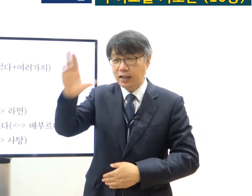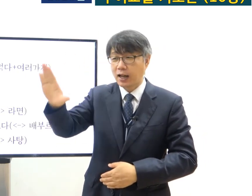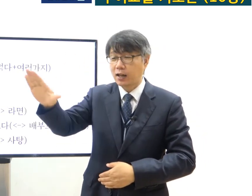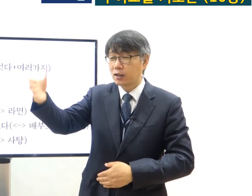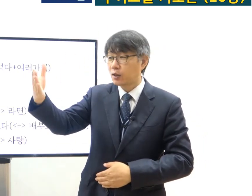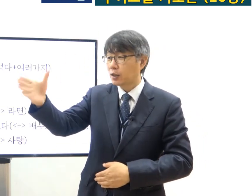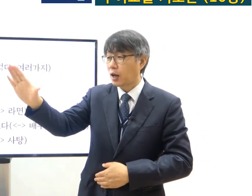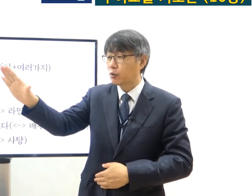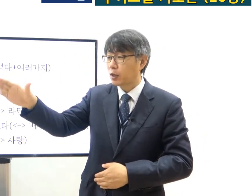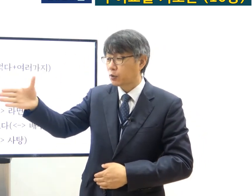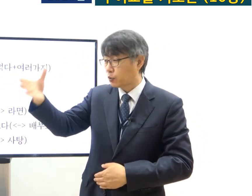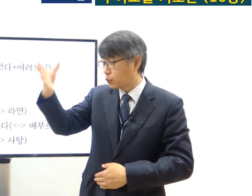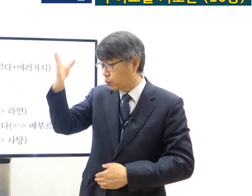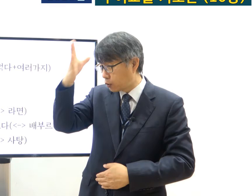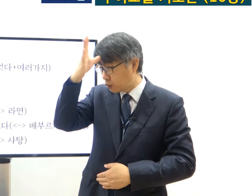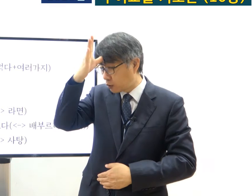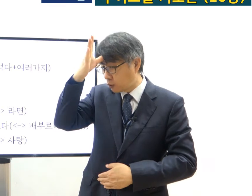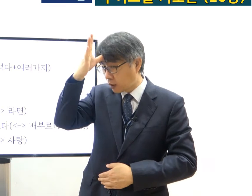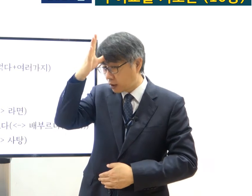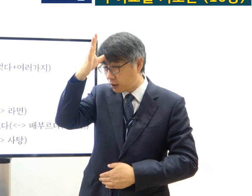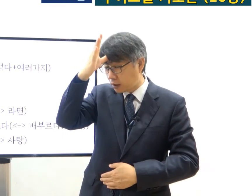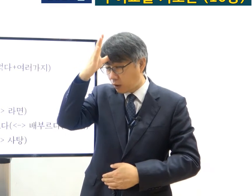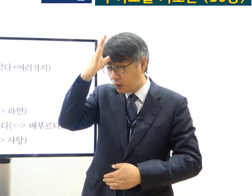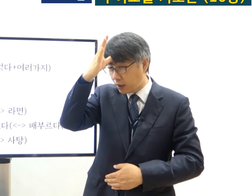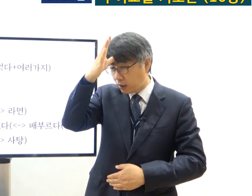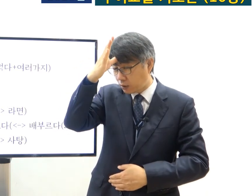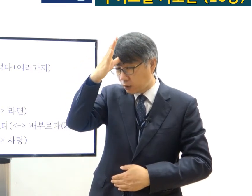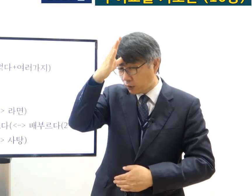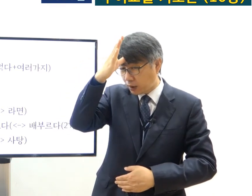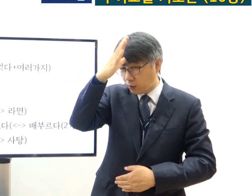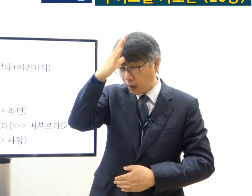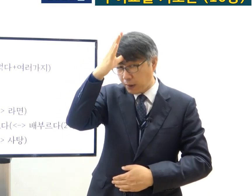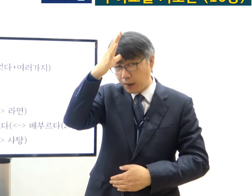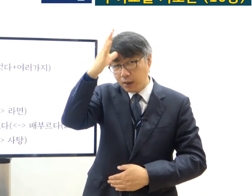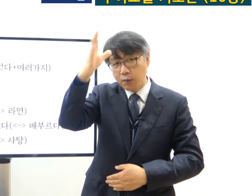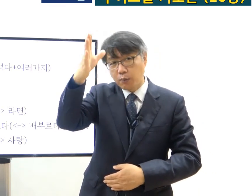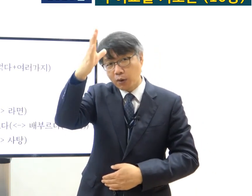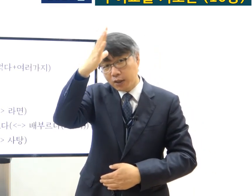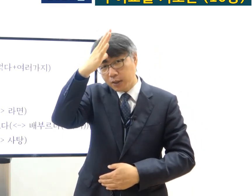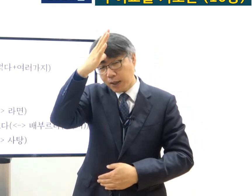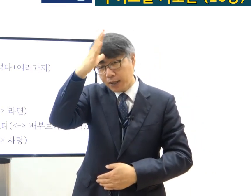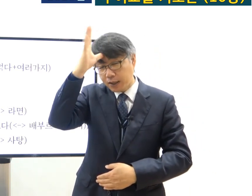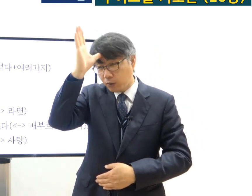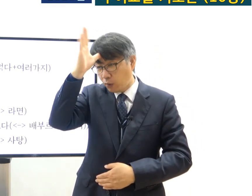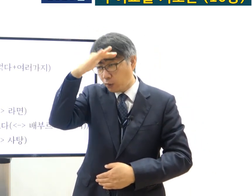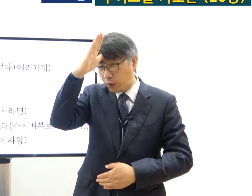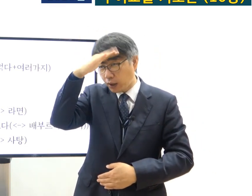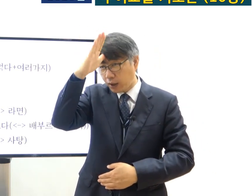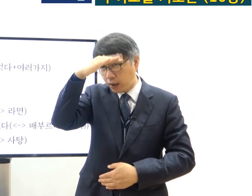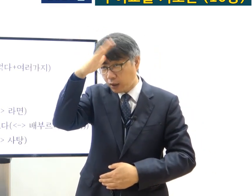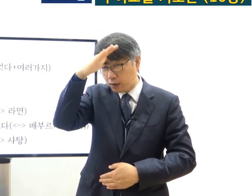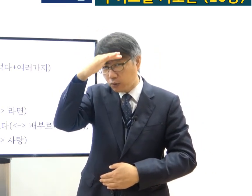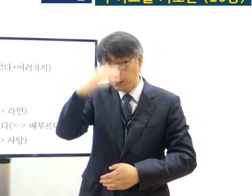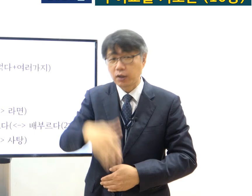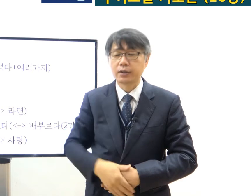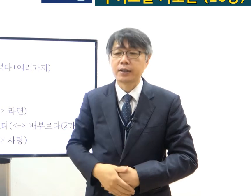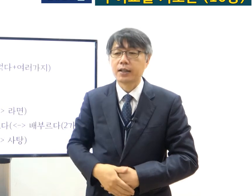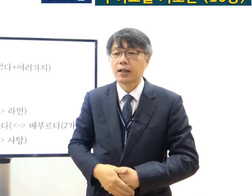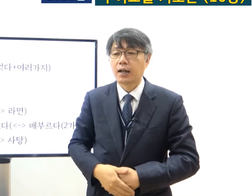자, 가운데 손가락을 여기 앞에 머리 이마에다 대고 이렇게 흔들어주면